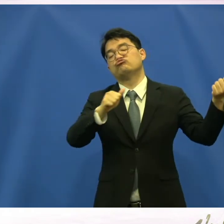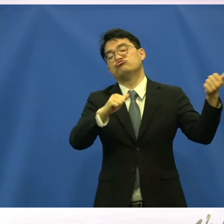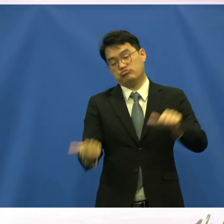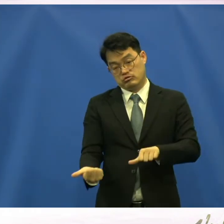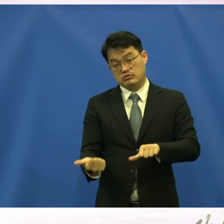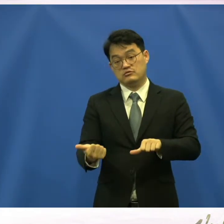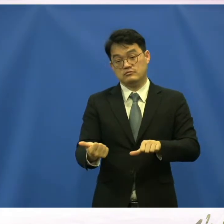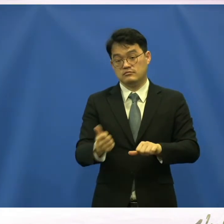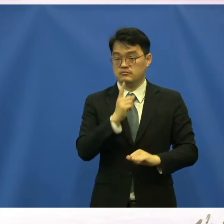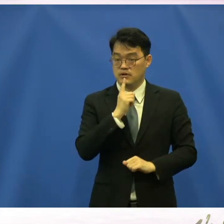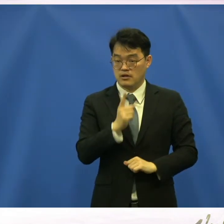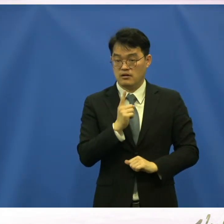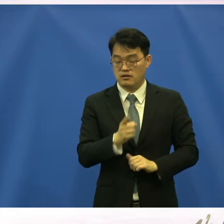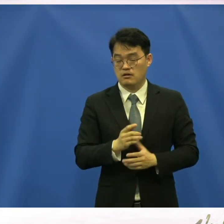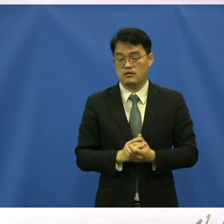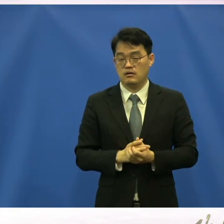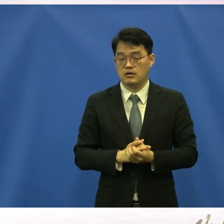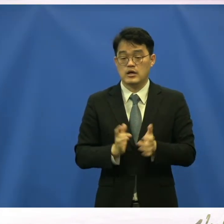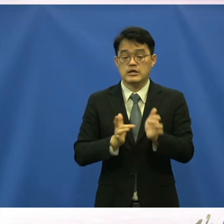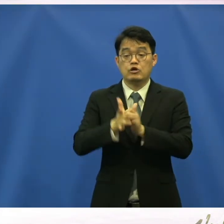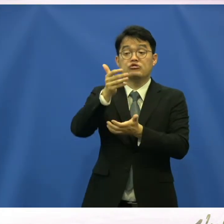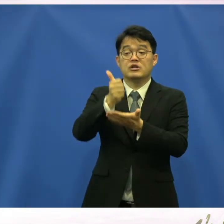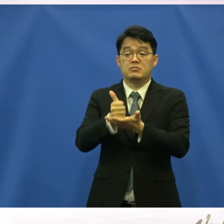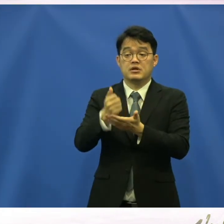2000년 전에 그 죽을 때 나도 죽었습니다.